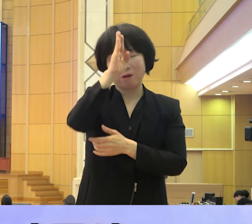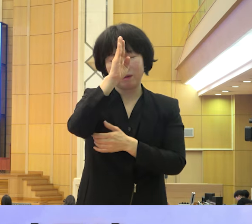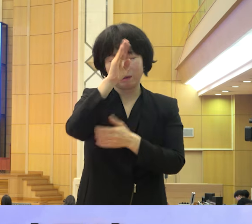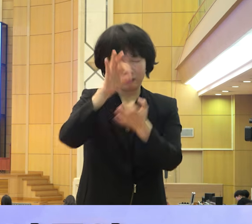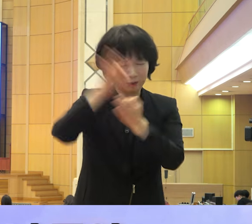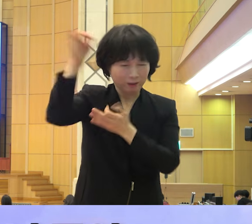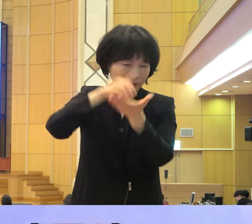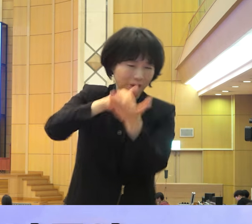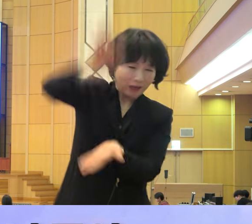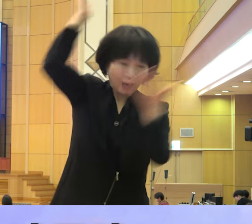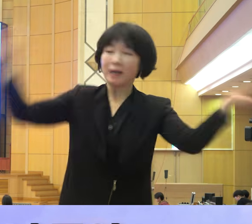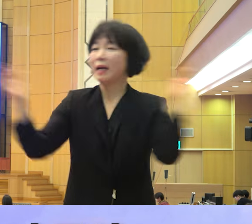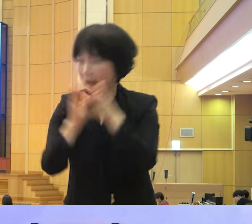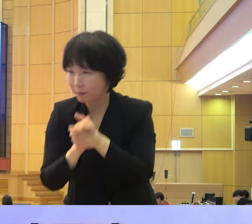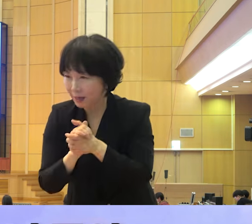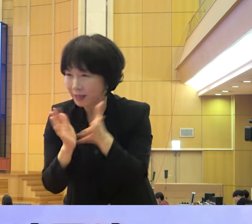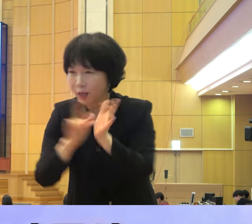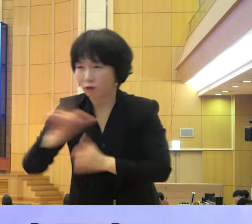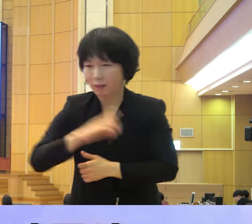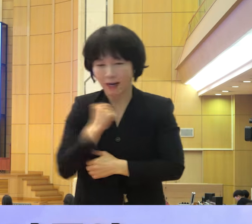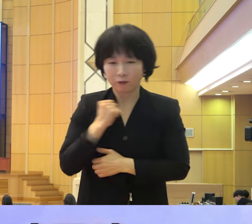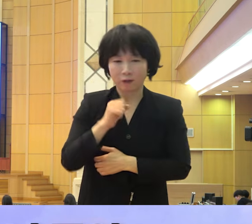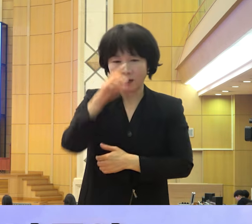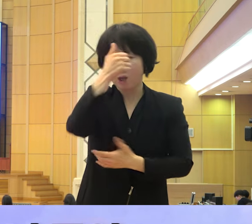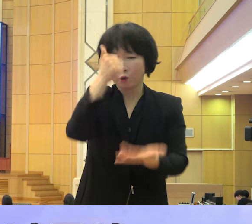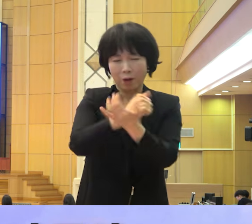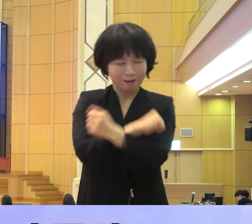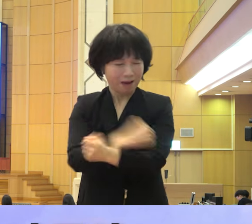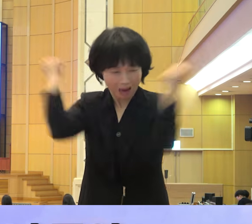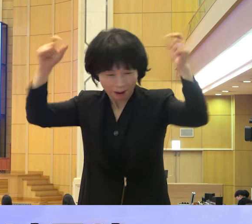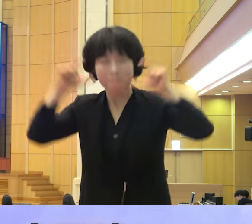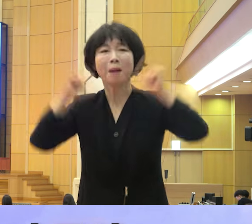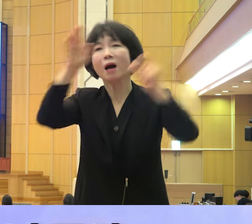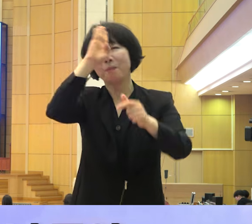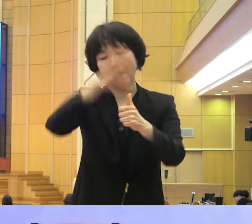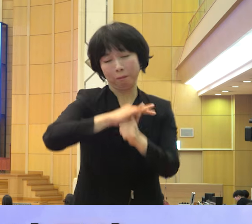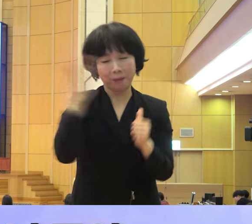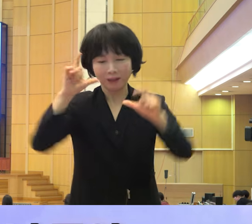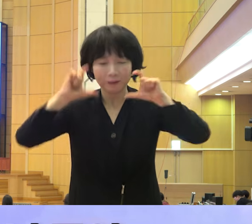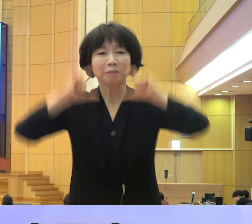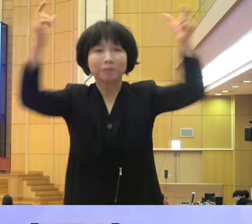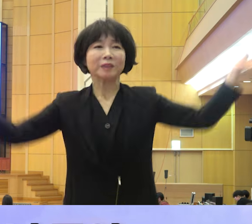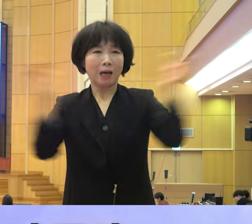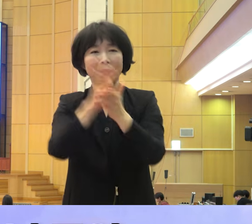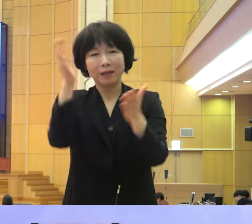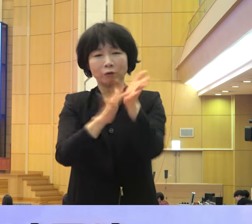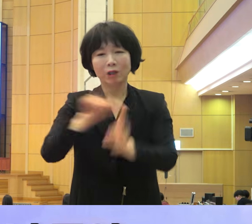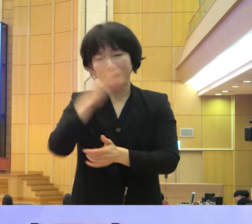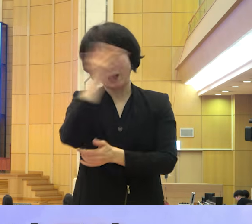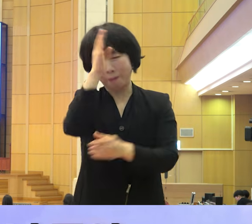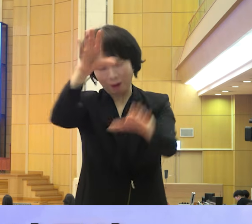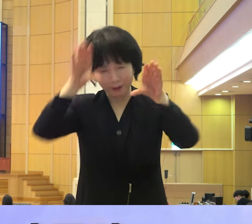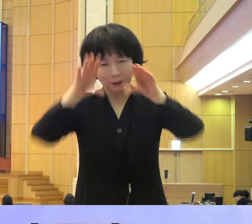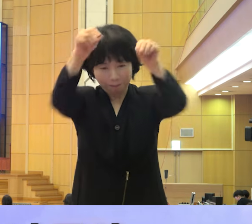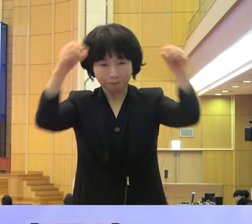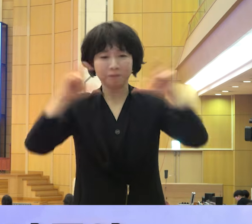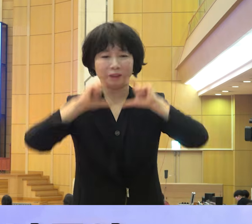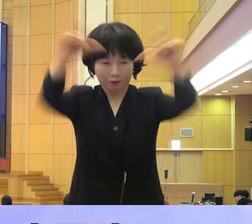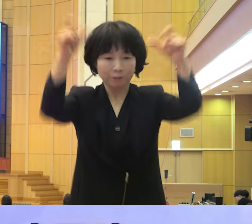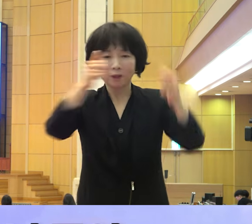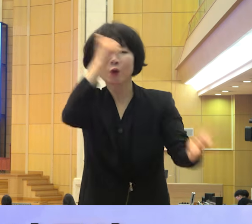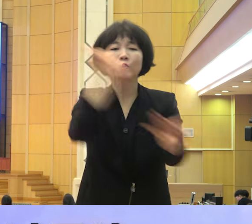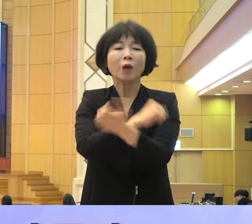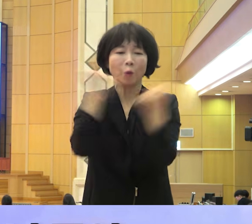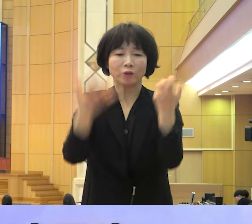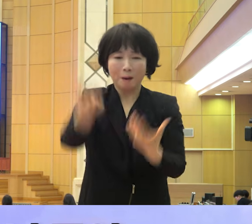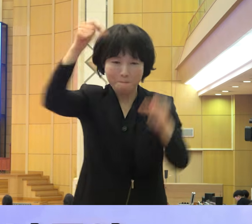병원에 떠나갈지어다. 예수 이름으로 해방될지어다. 병에서 놓일지어다. 예수 이름으로 깨끗함 받으라.